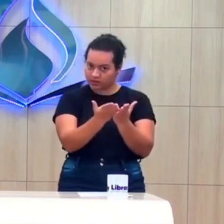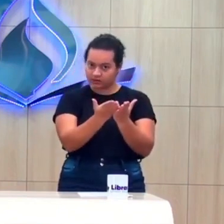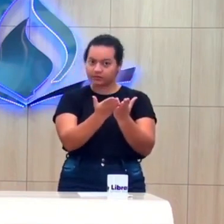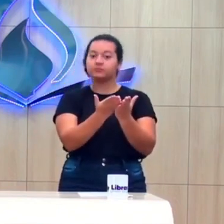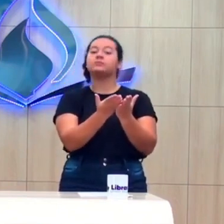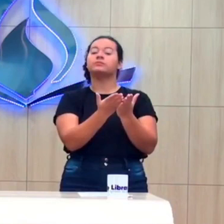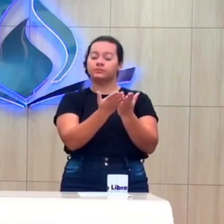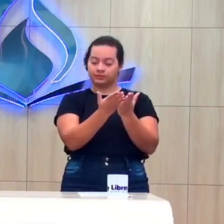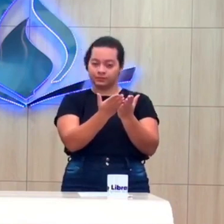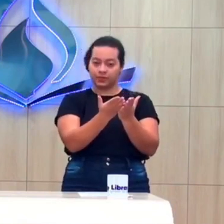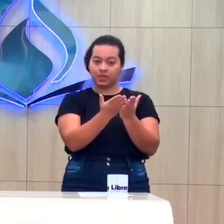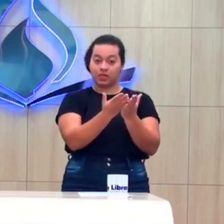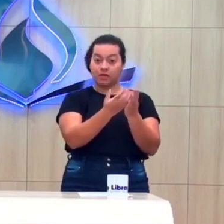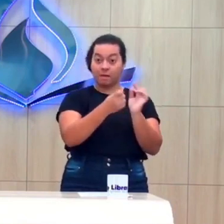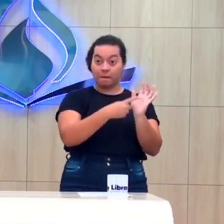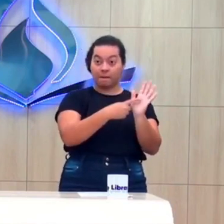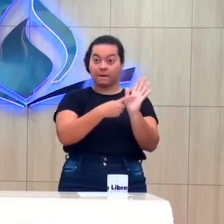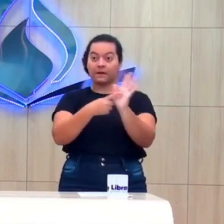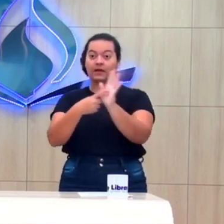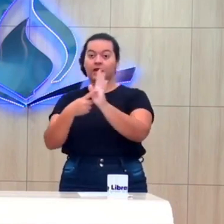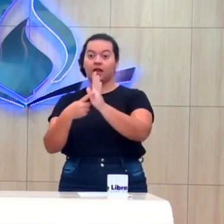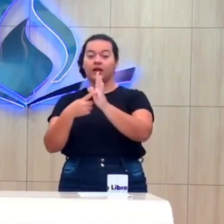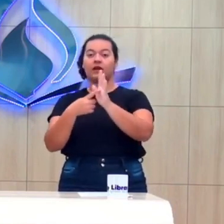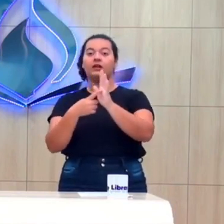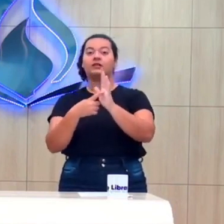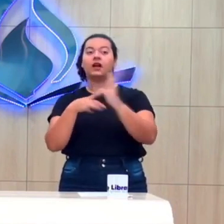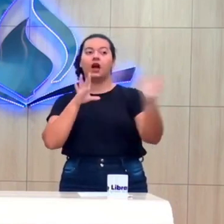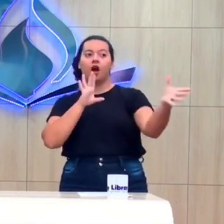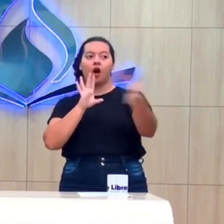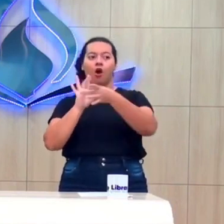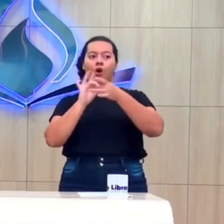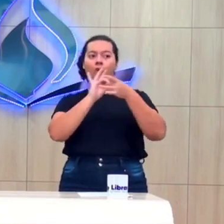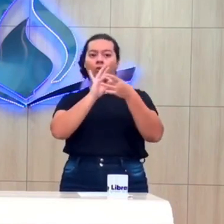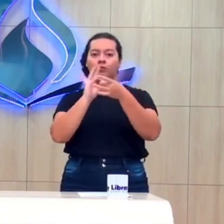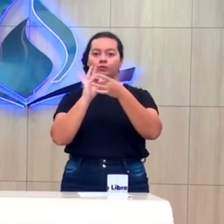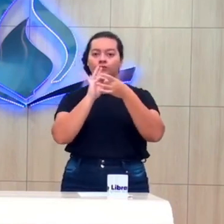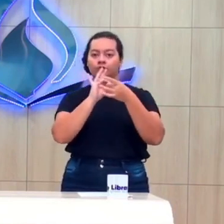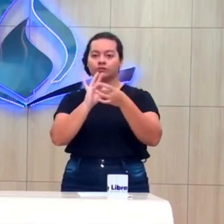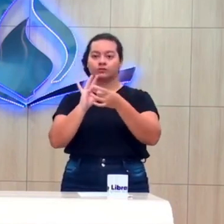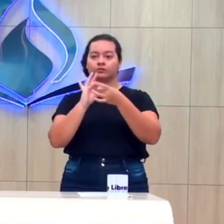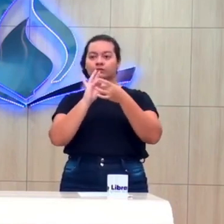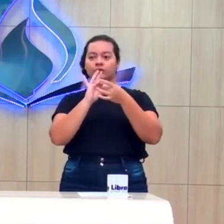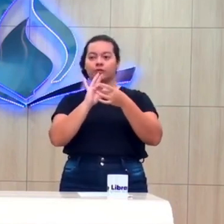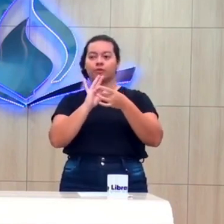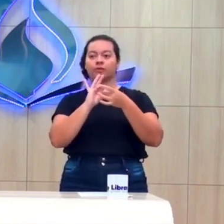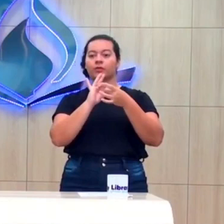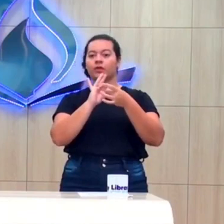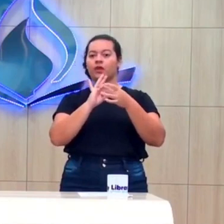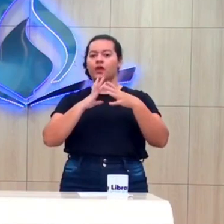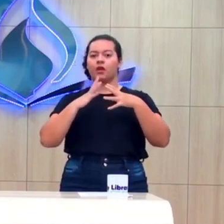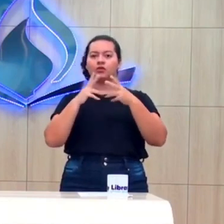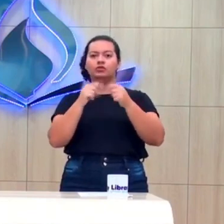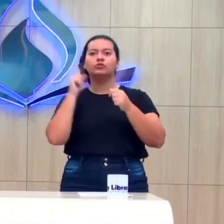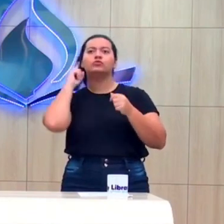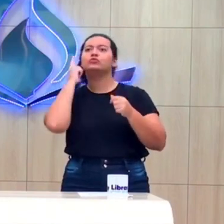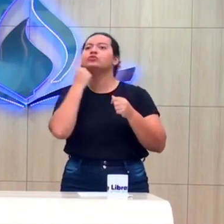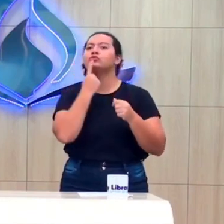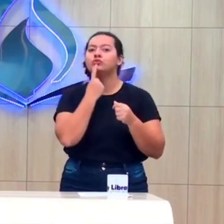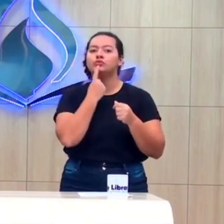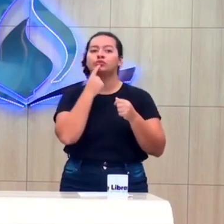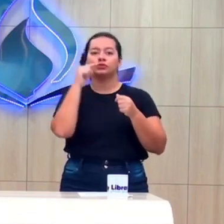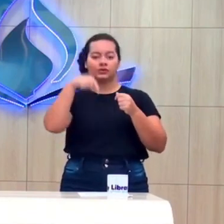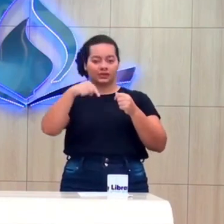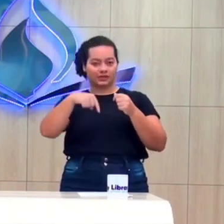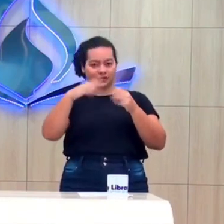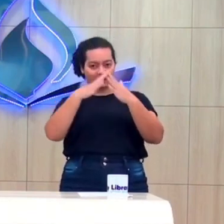estamos proporcionando a inclusão, a acessibilidade também aos surdos, né?